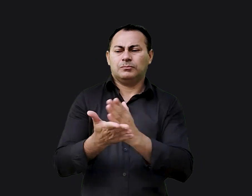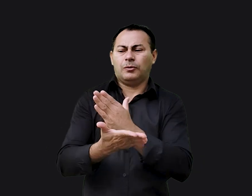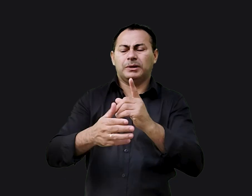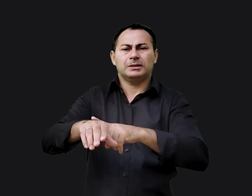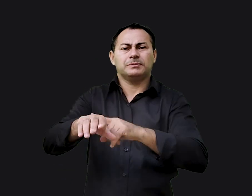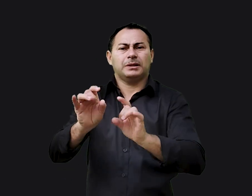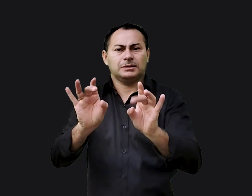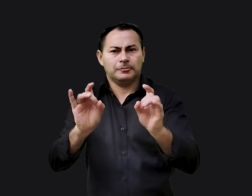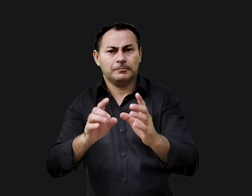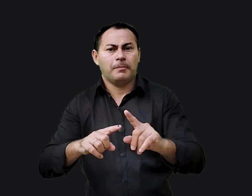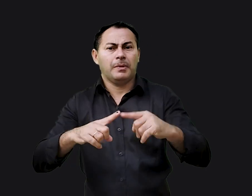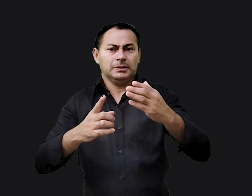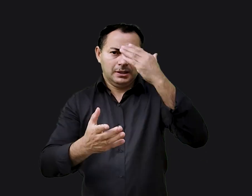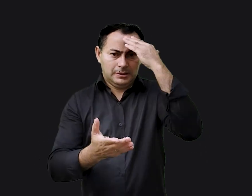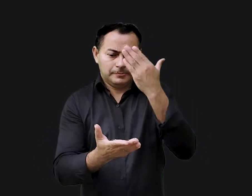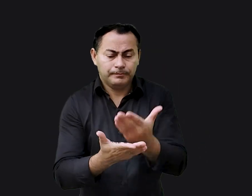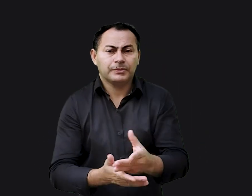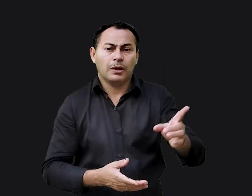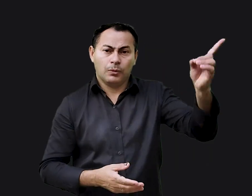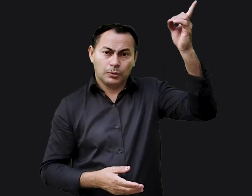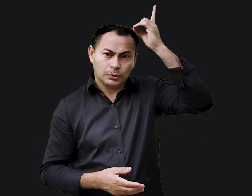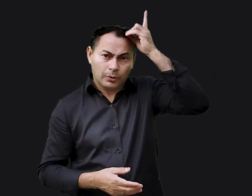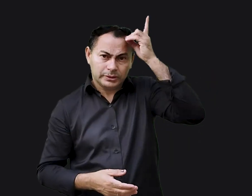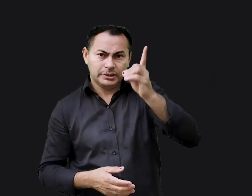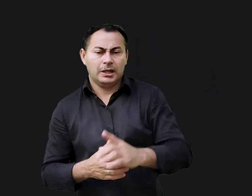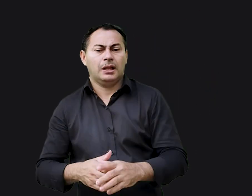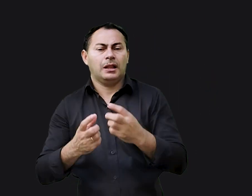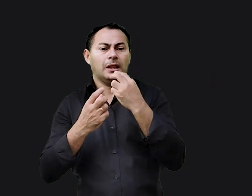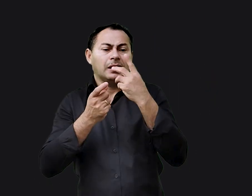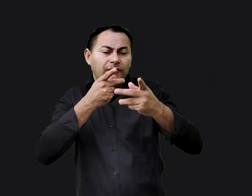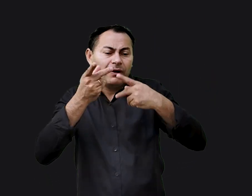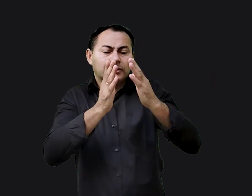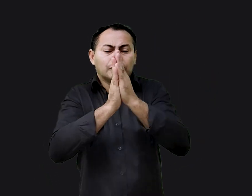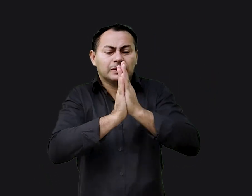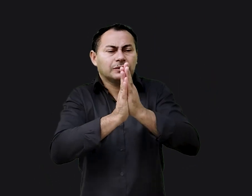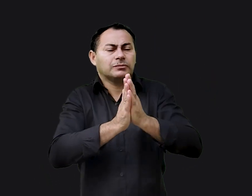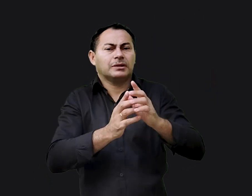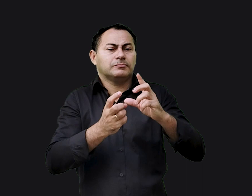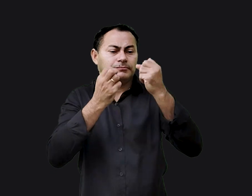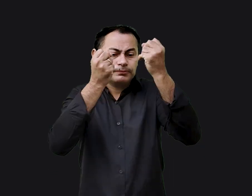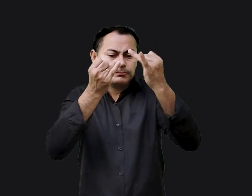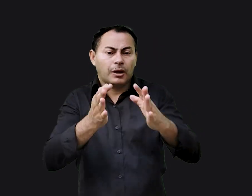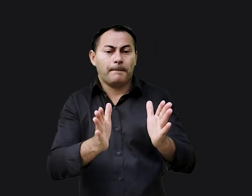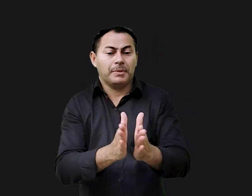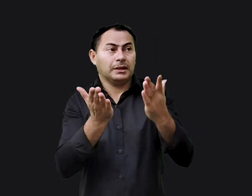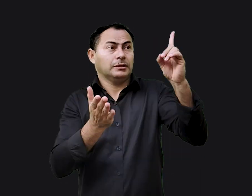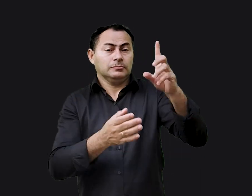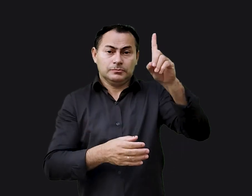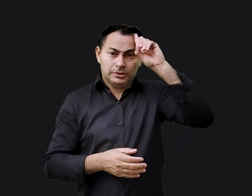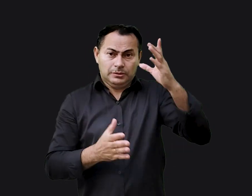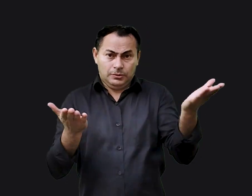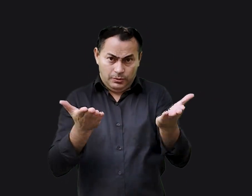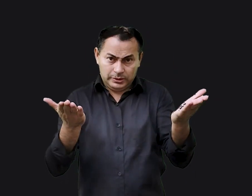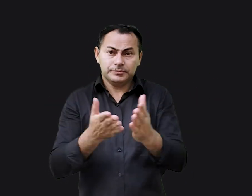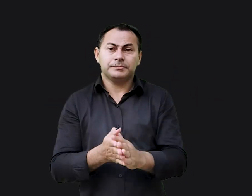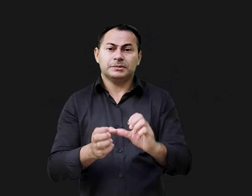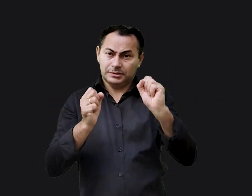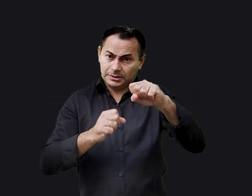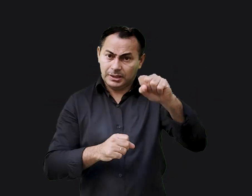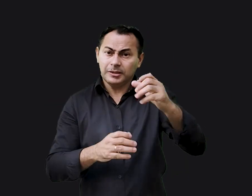credencial mas creio que dom de língua seja um milagre um milagre de Deus para os dias de hoje sim